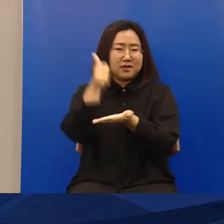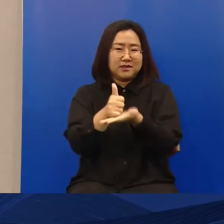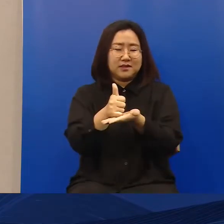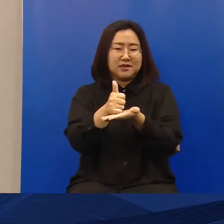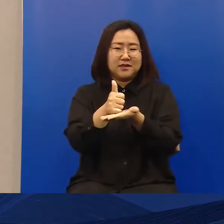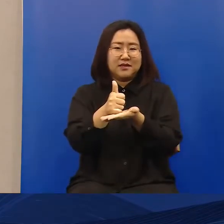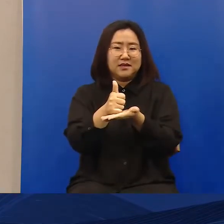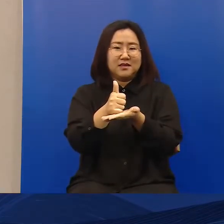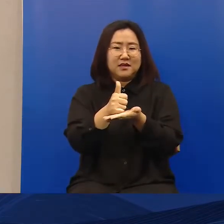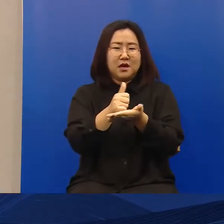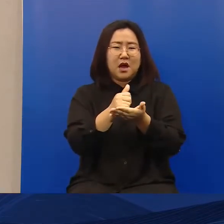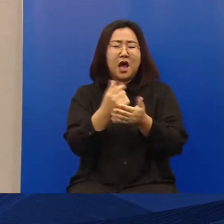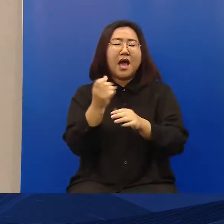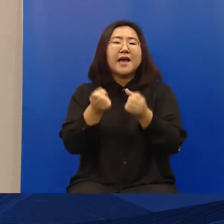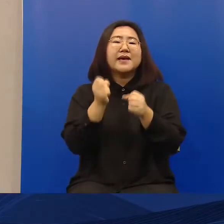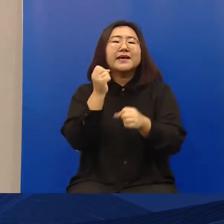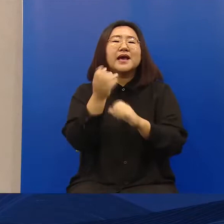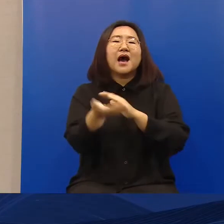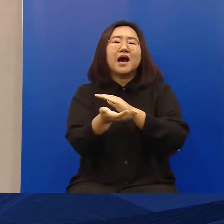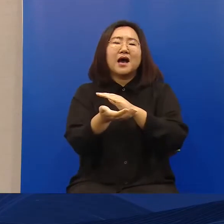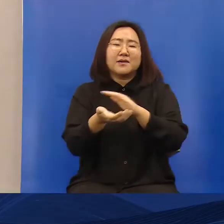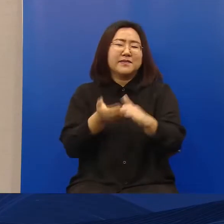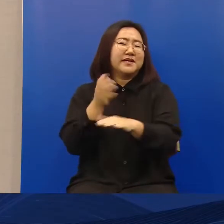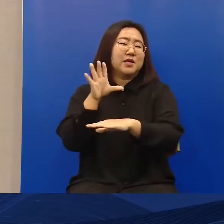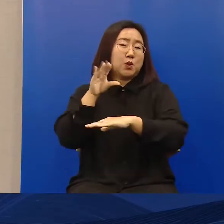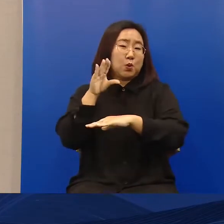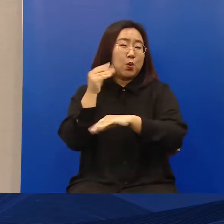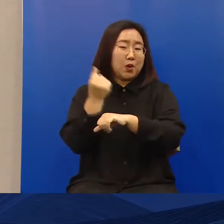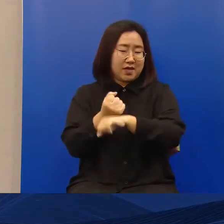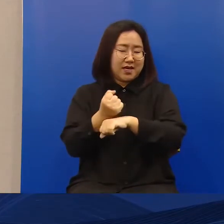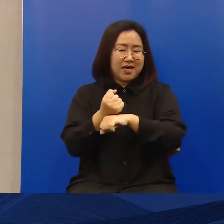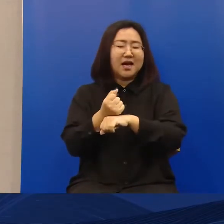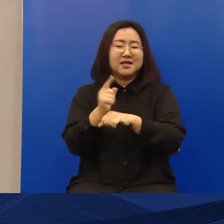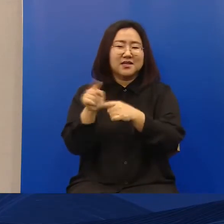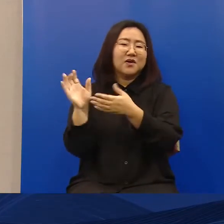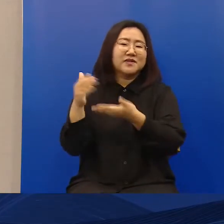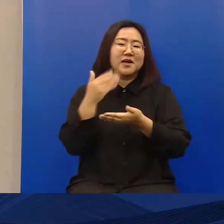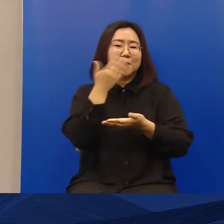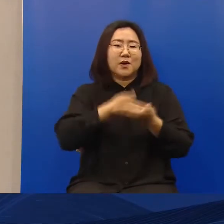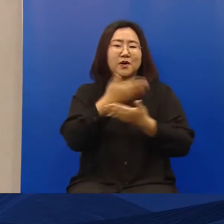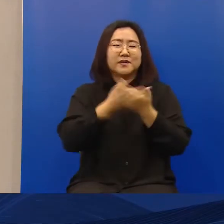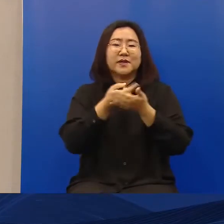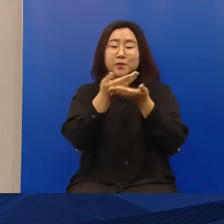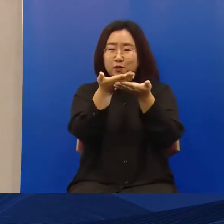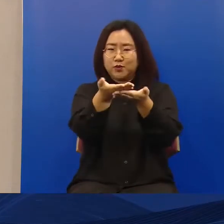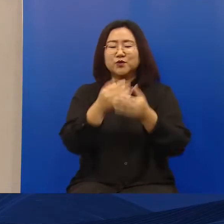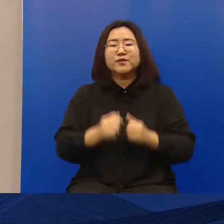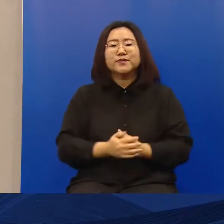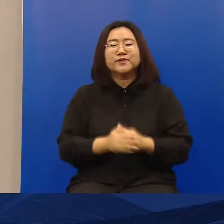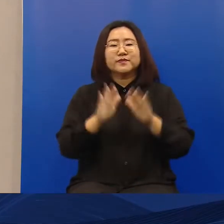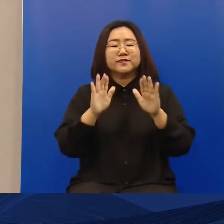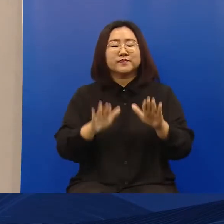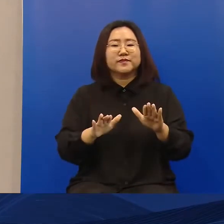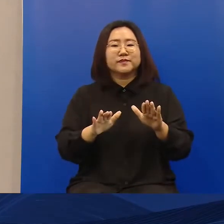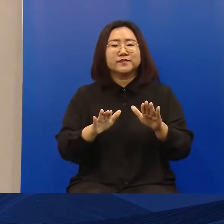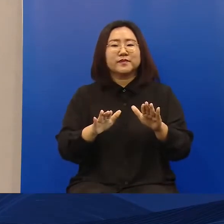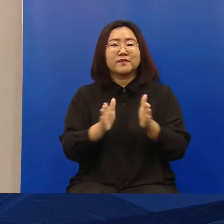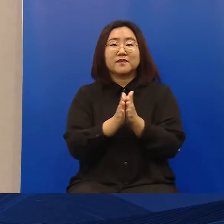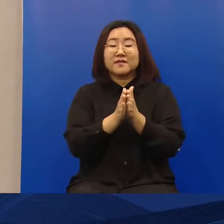회장님은 녹화된 영상으로 여러분들과 함께 하도록 하겠습니다. 그럼 이제 본